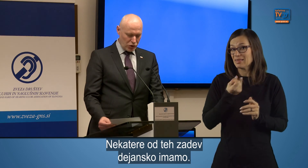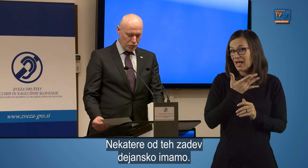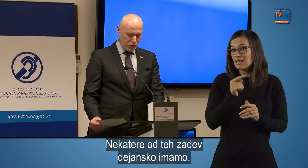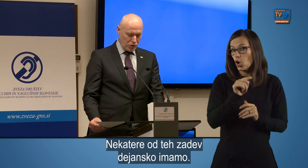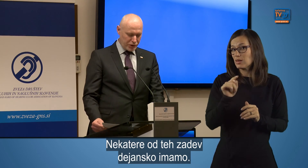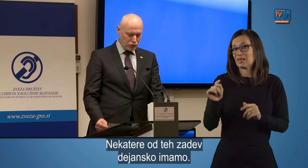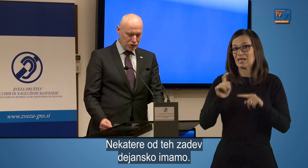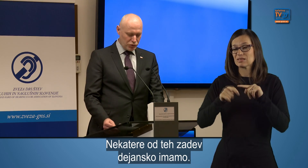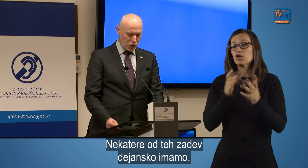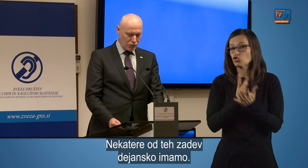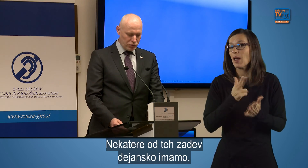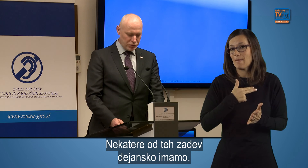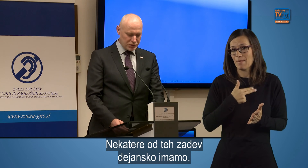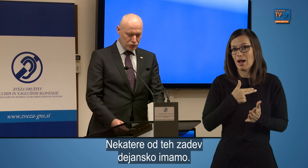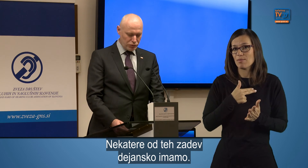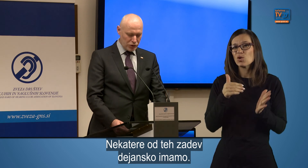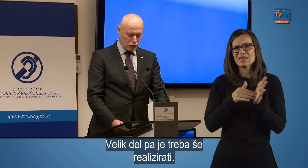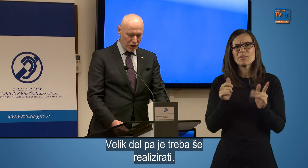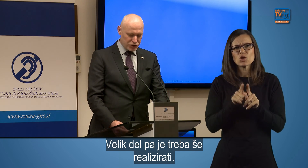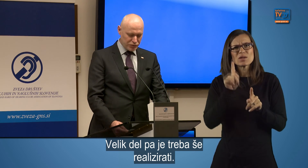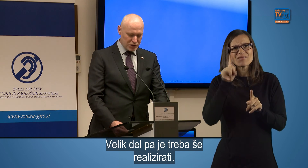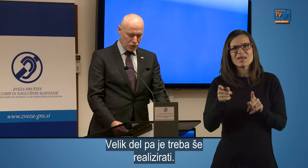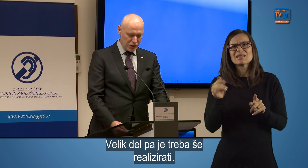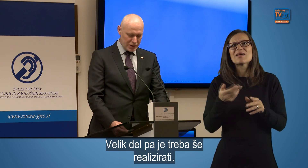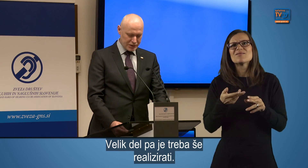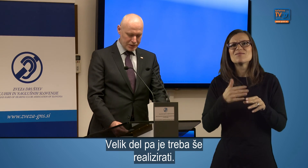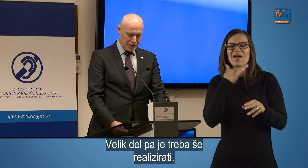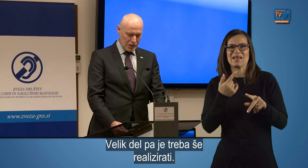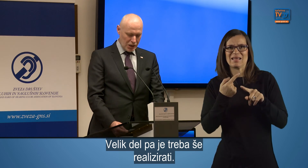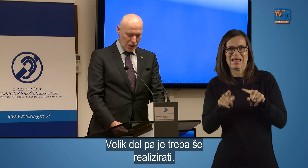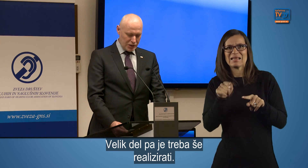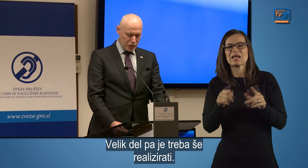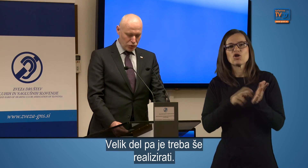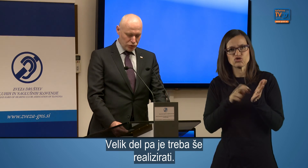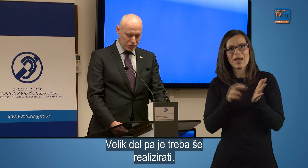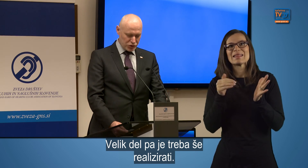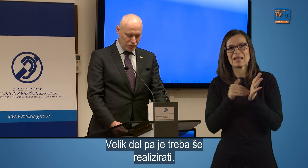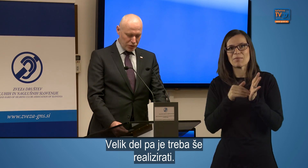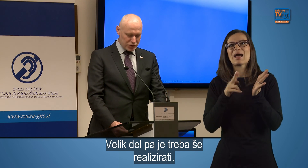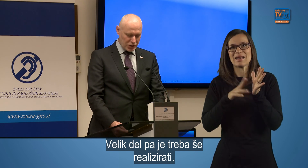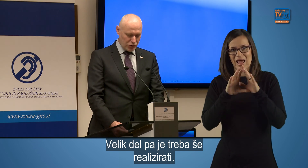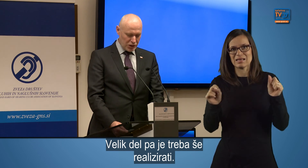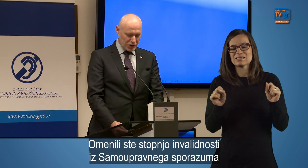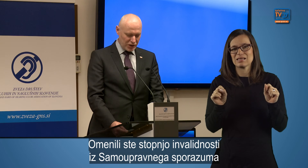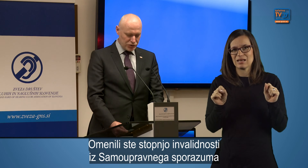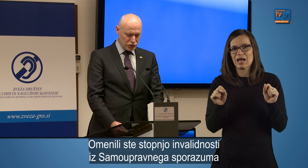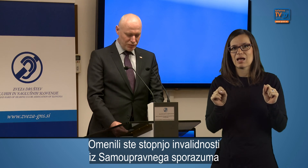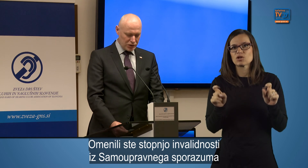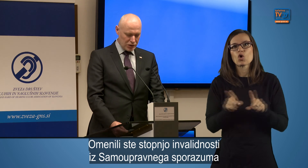Torej, nekatere od teh zadev dejansko imamo. Potem je treba vedeti, da je velik del tega treba še realizirati. Kot ste omenili,